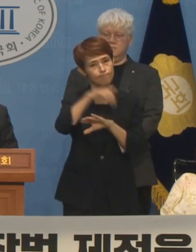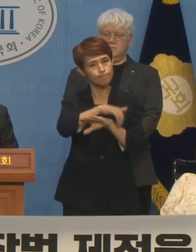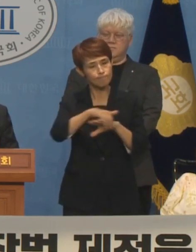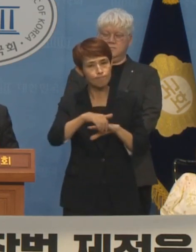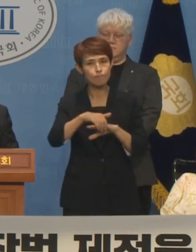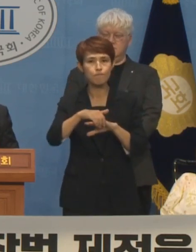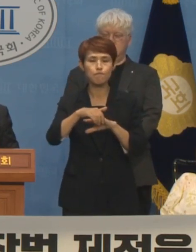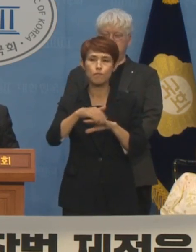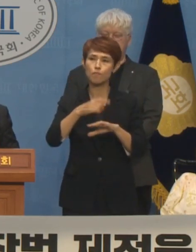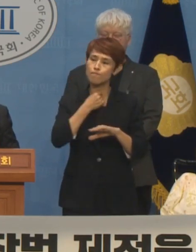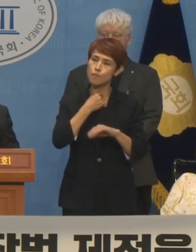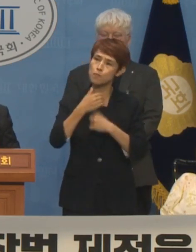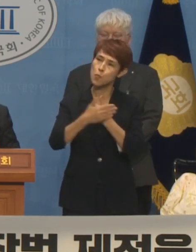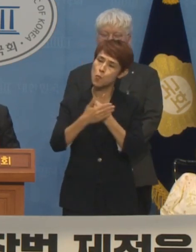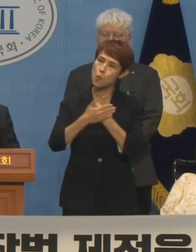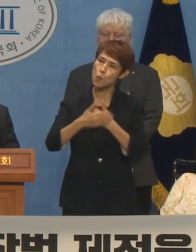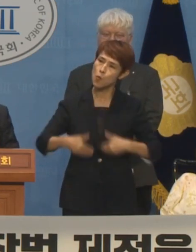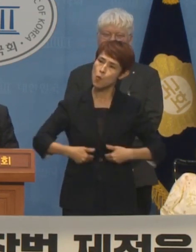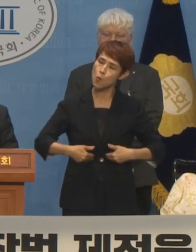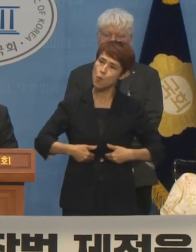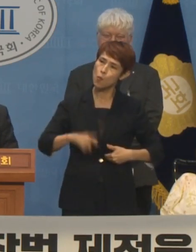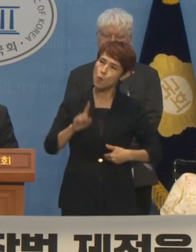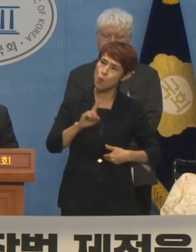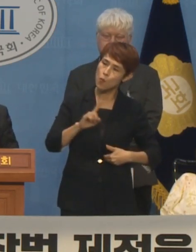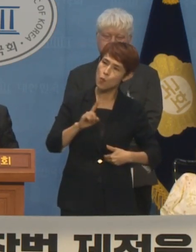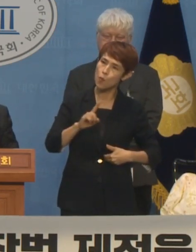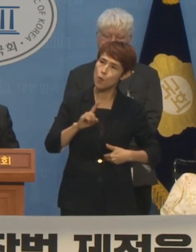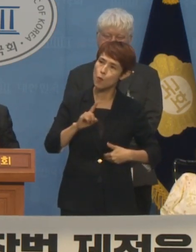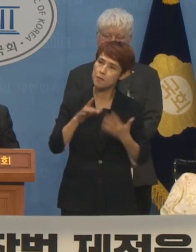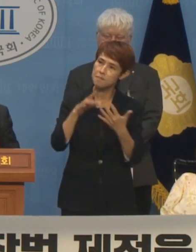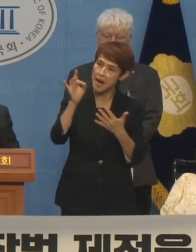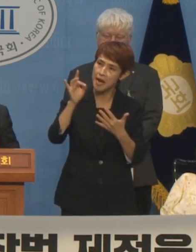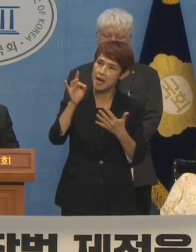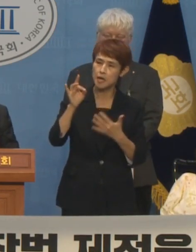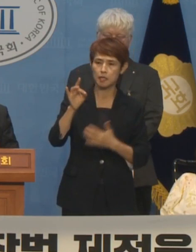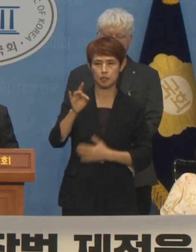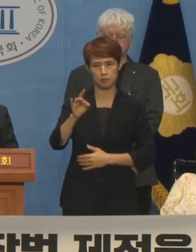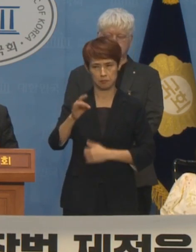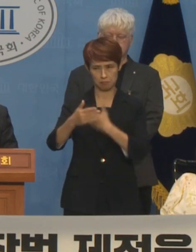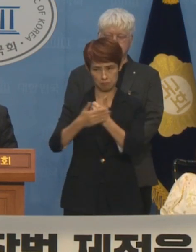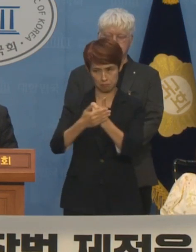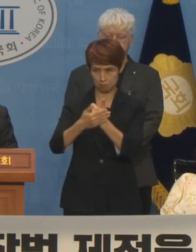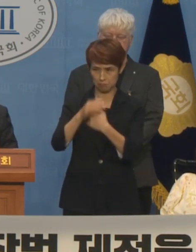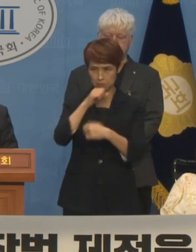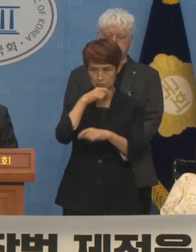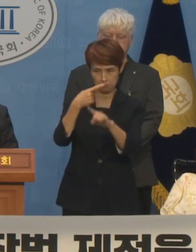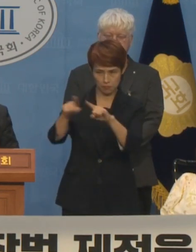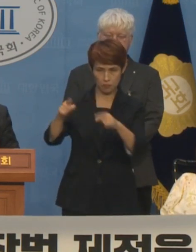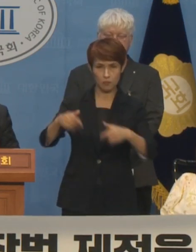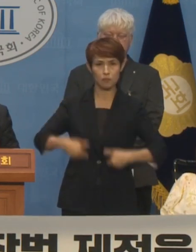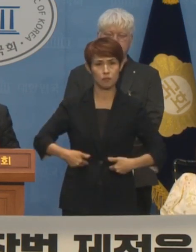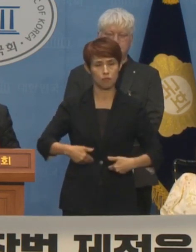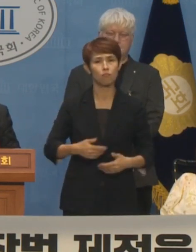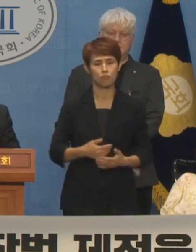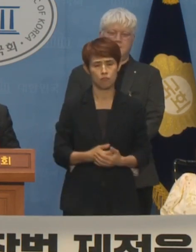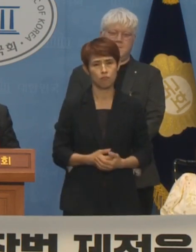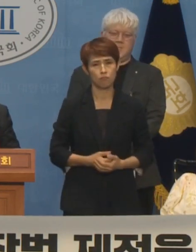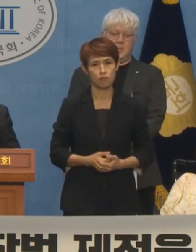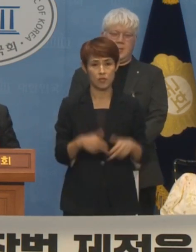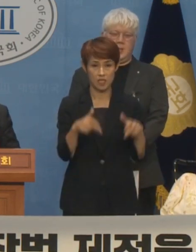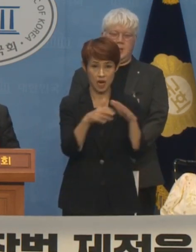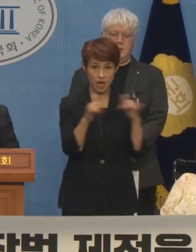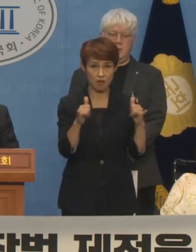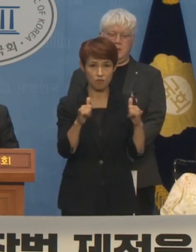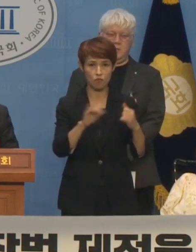지원을 선택하며 그 지원의 질을 평가할 수 있어야 합니다. 다시 말해 장애인을